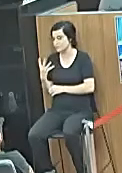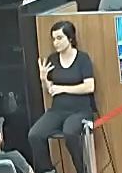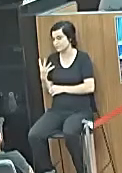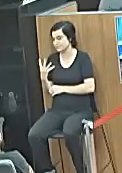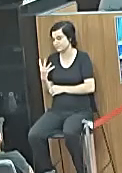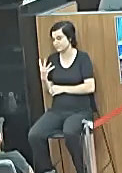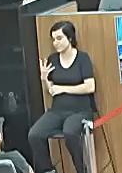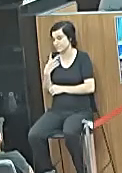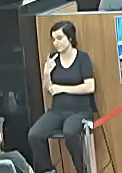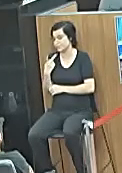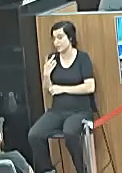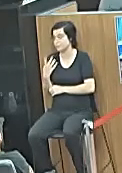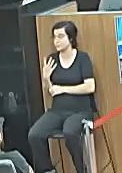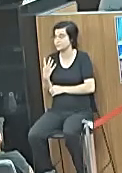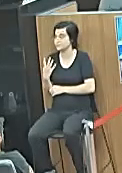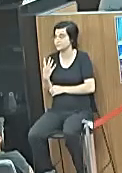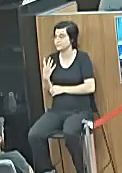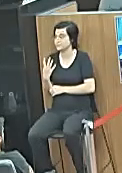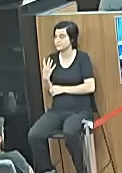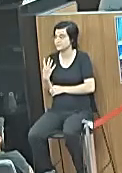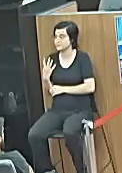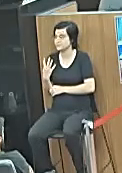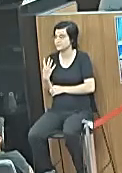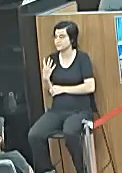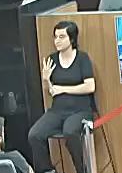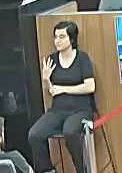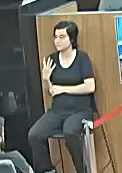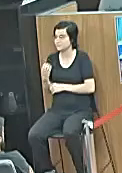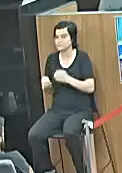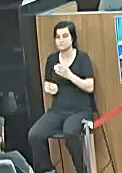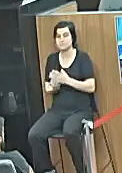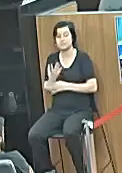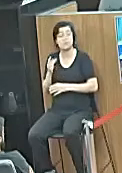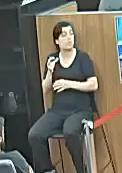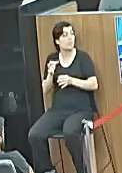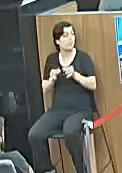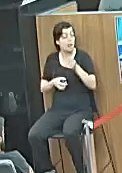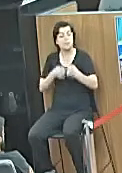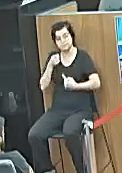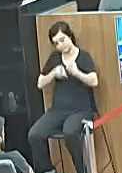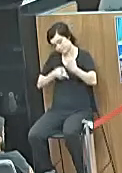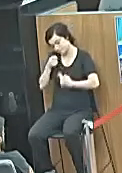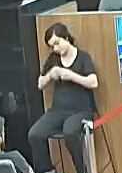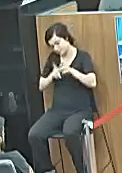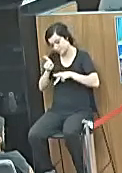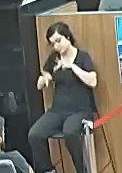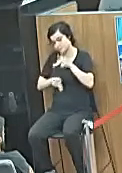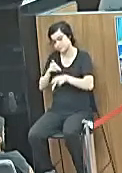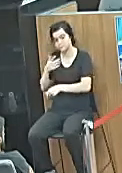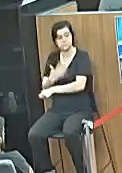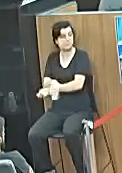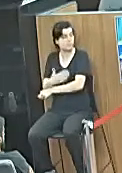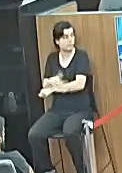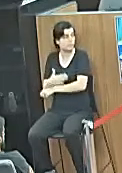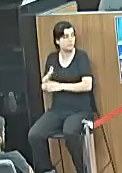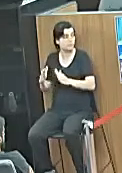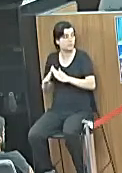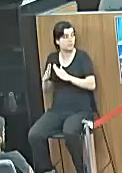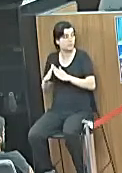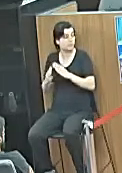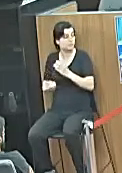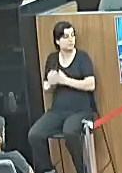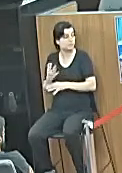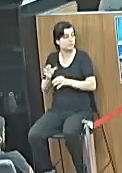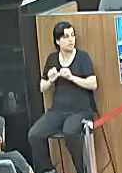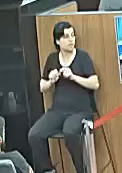atendimento ao disposto do plano estadual de política para a população em situação de rua criação no ano o programa 134